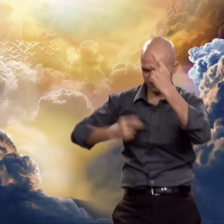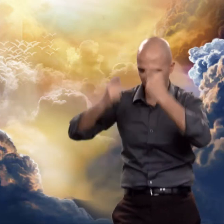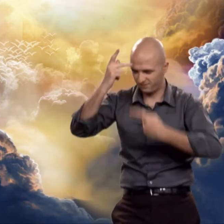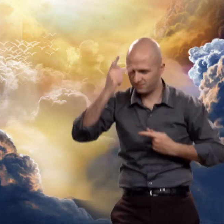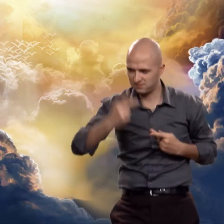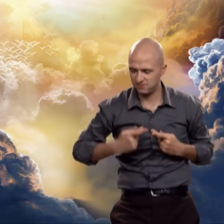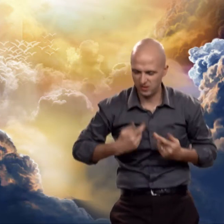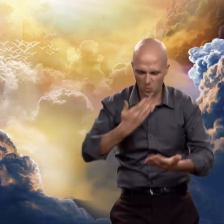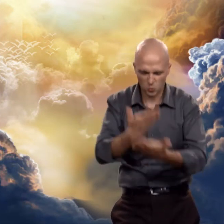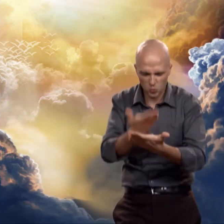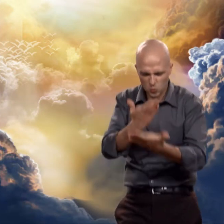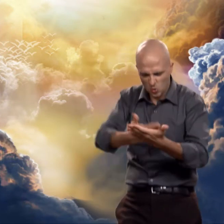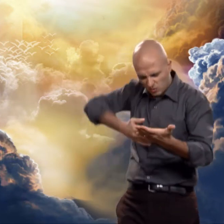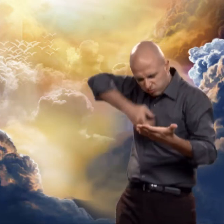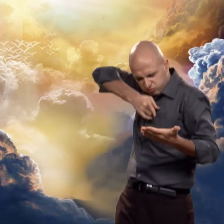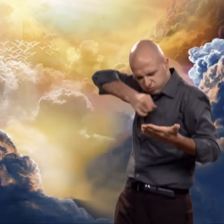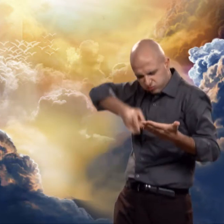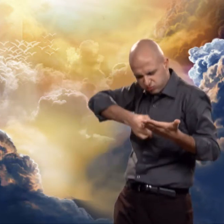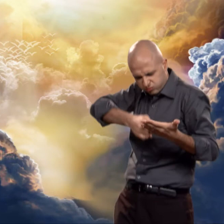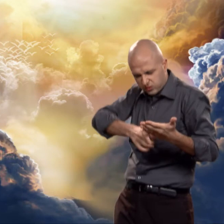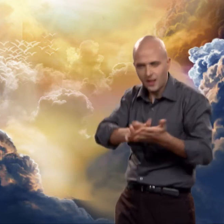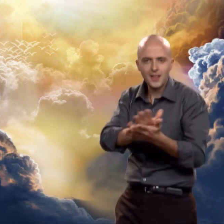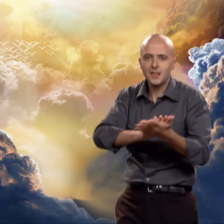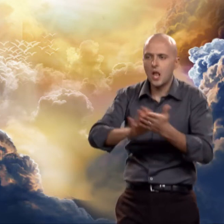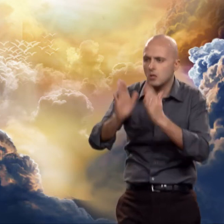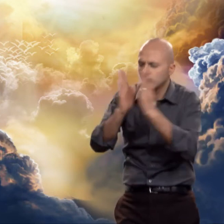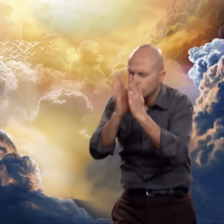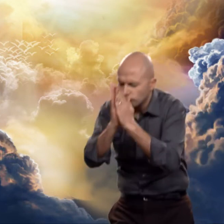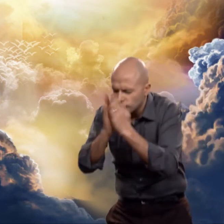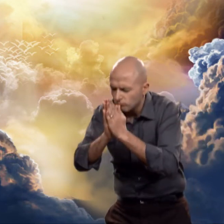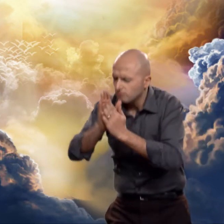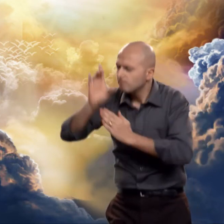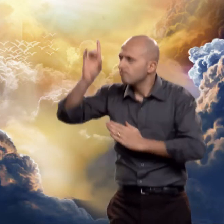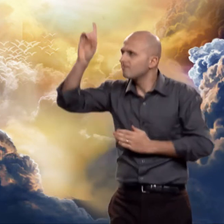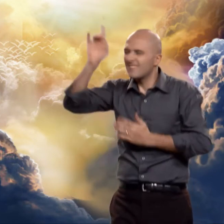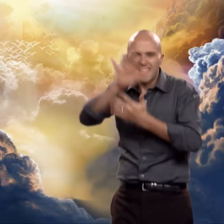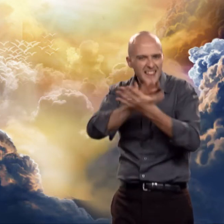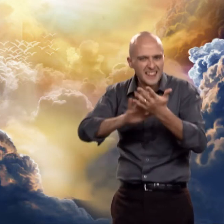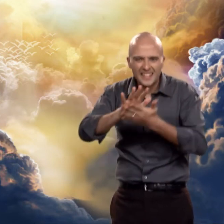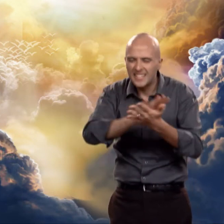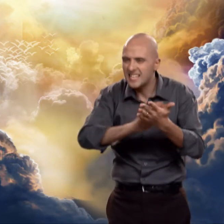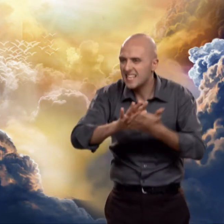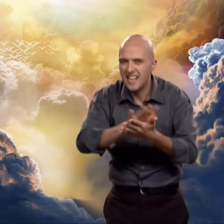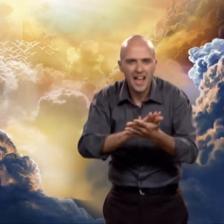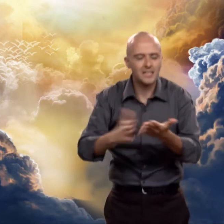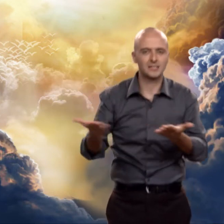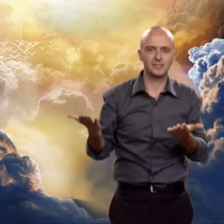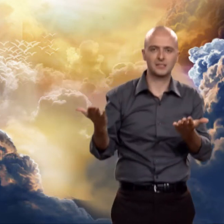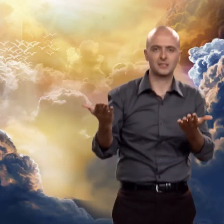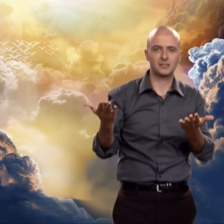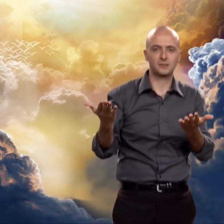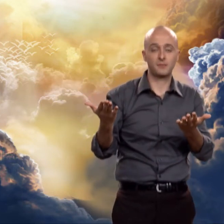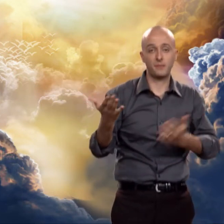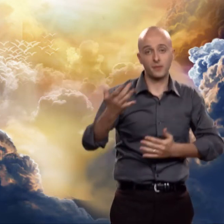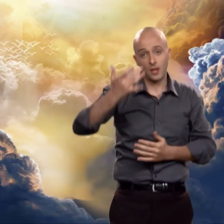oposição. Muitos com maldade atacam o caráter e intenções daqueles que permanecem em defesa da verdade